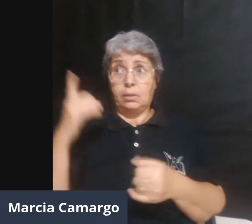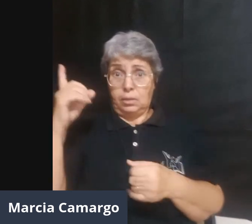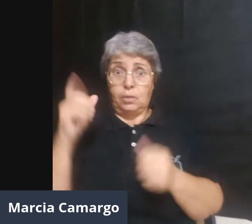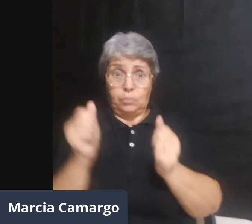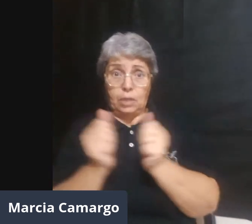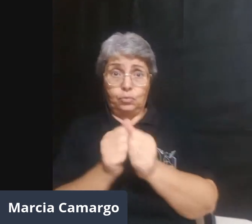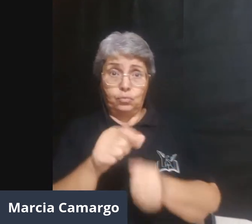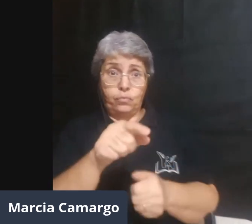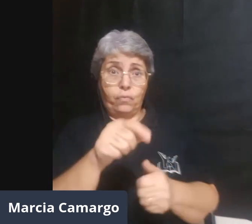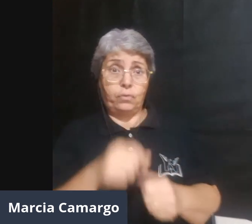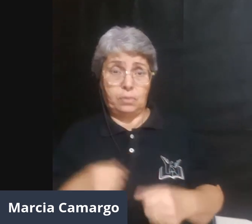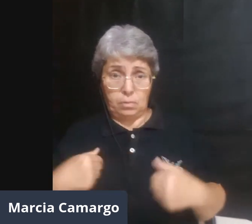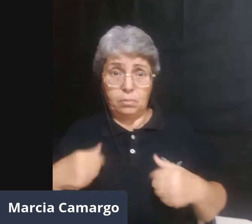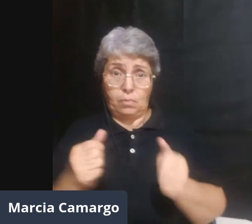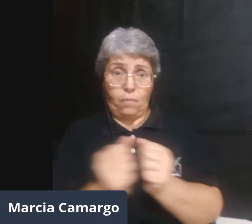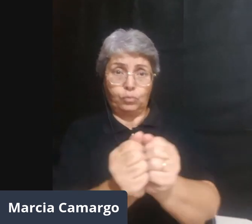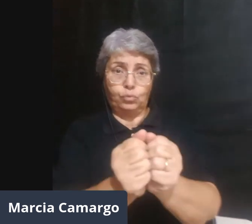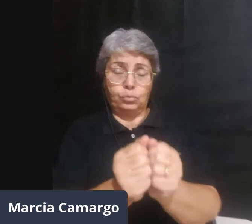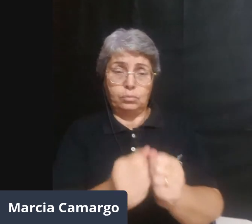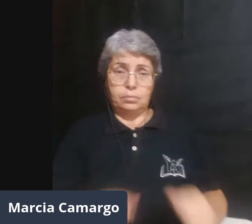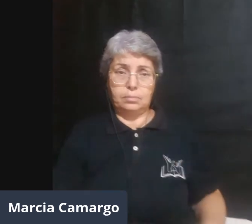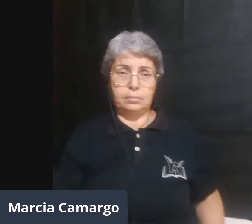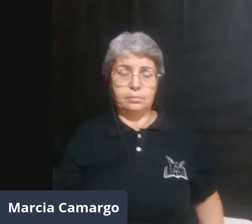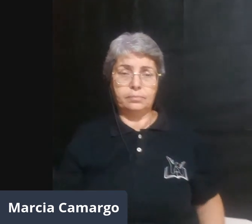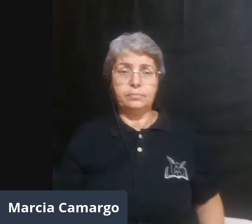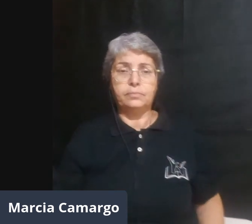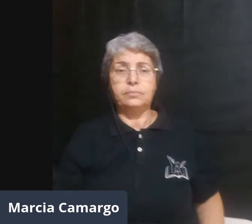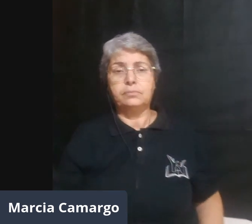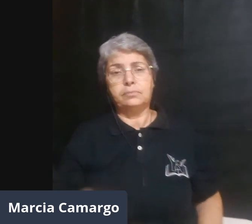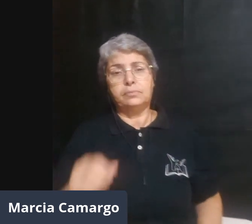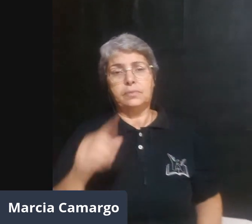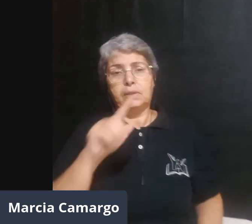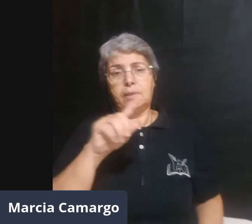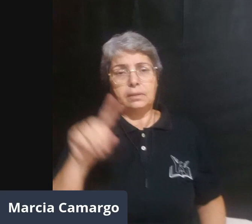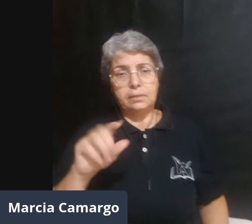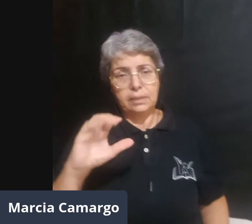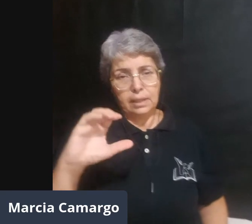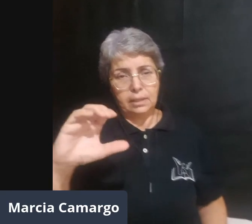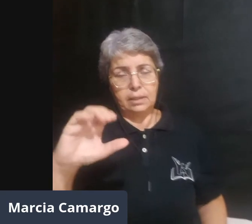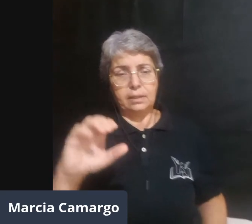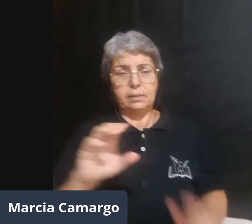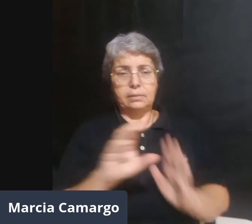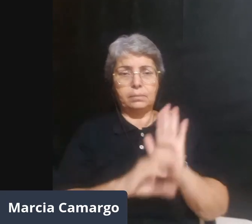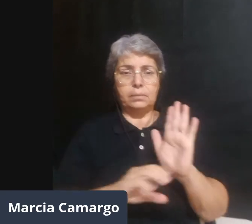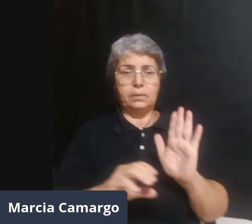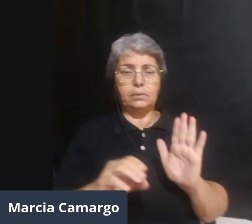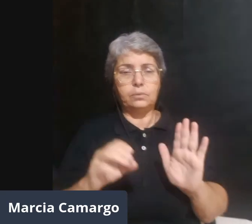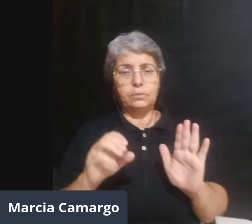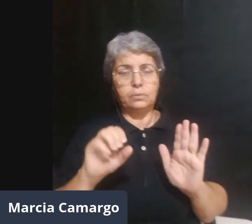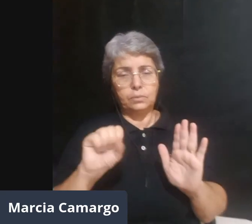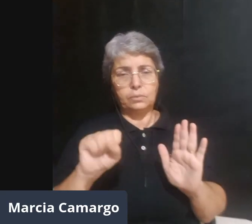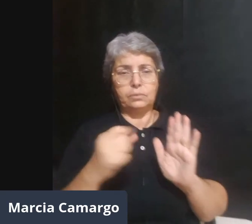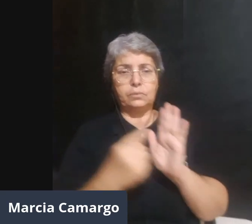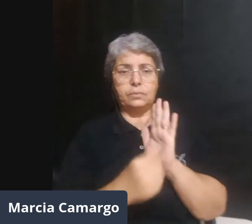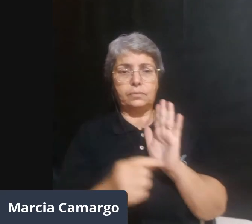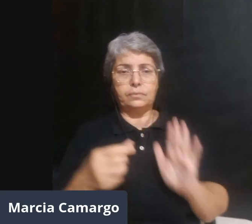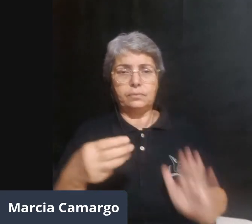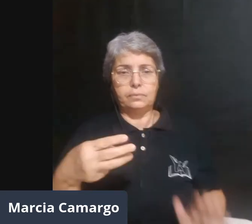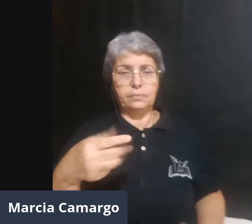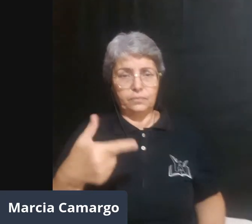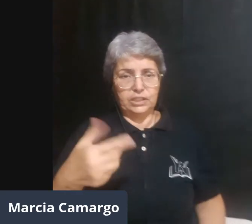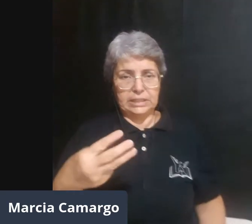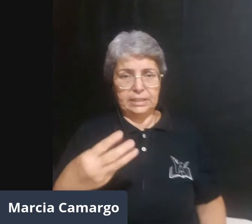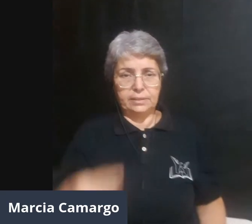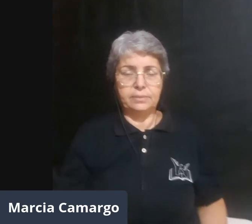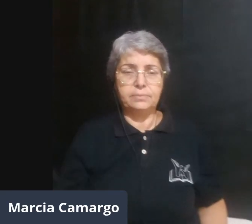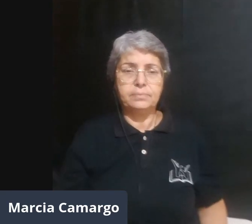Zacarias 8:23. Não é simplesmente a distribuição de livros que contém a teoria da verdade, ou programas de televisão